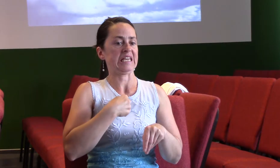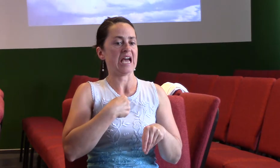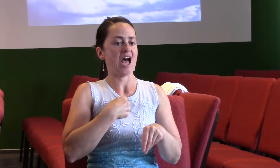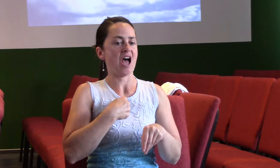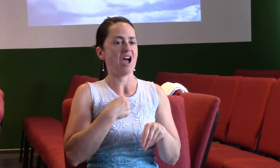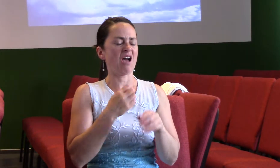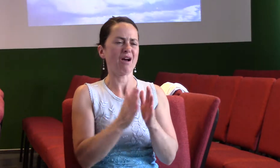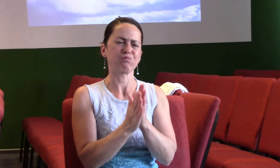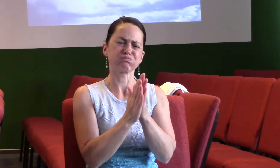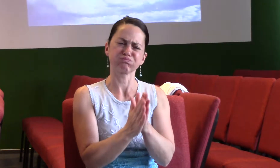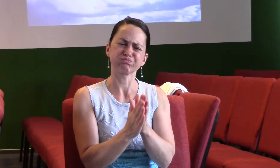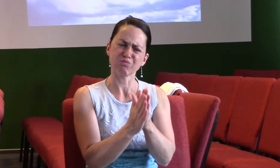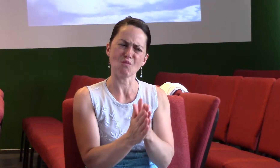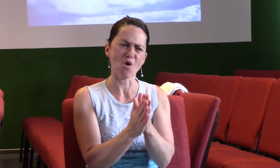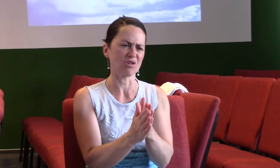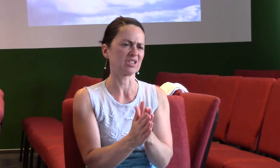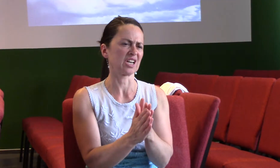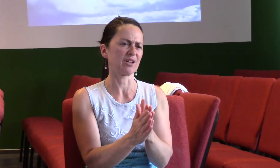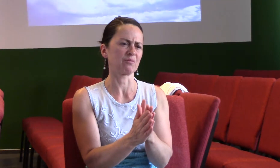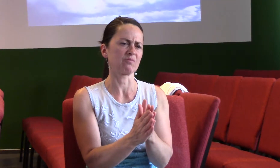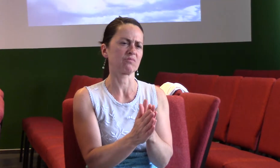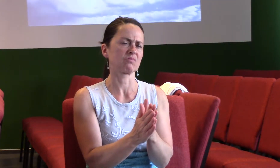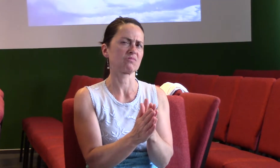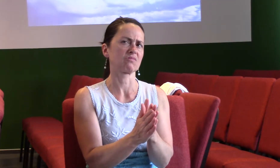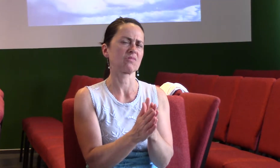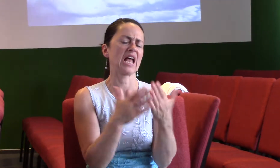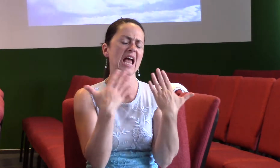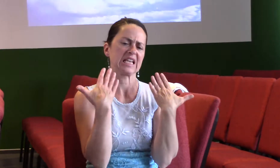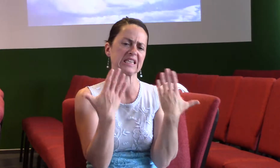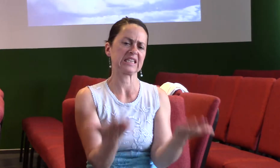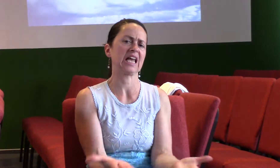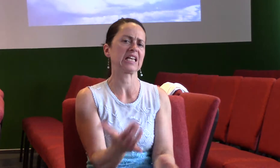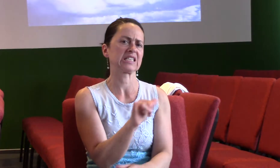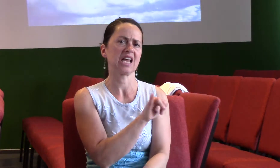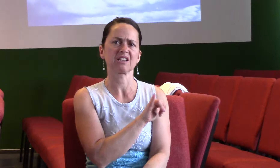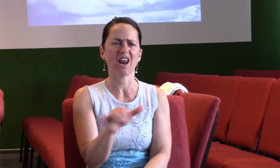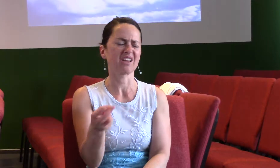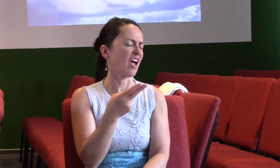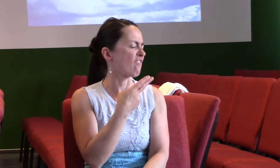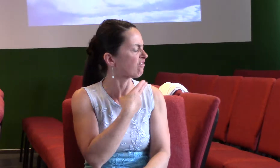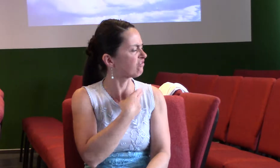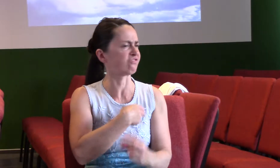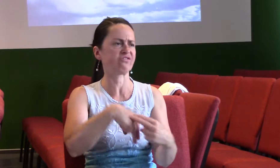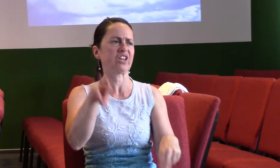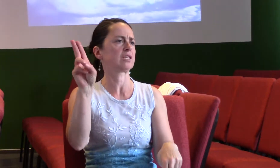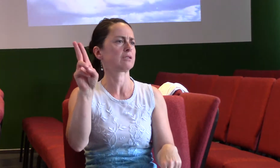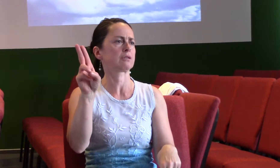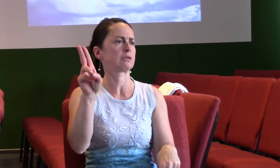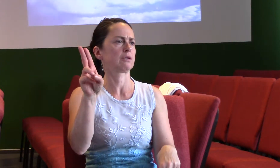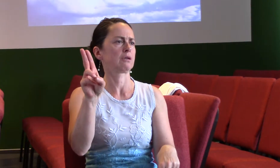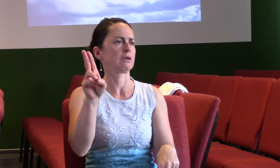A já důvěřuji pánu, že se to stane, poněvadž on to řekl ve svém slově, já mu